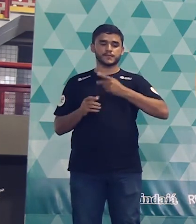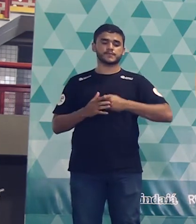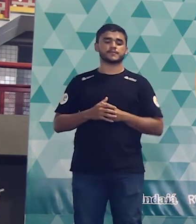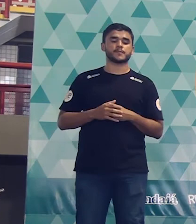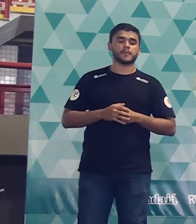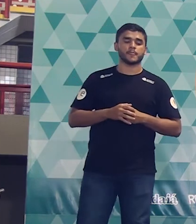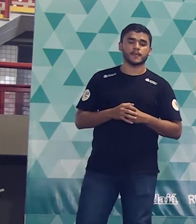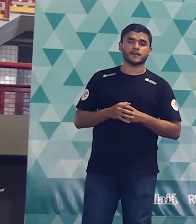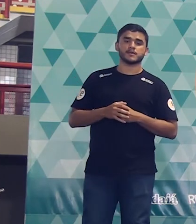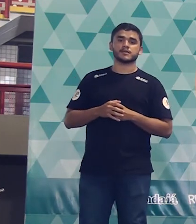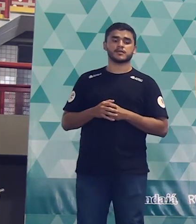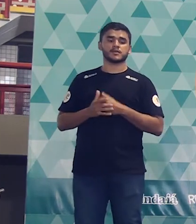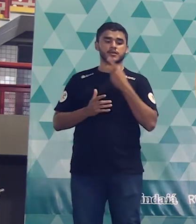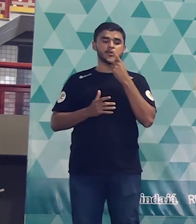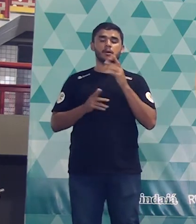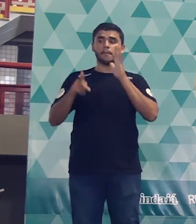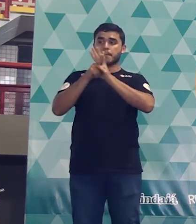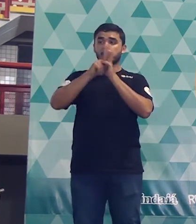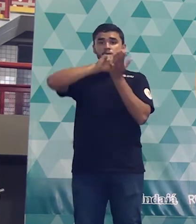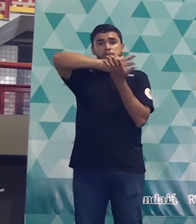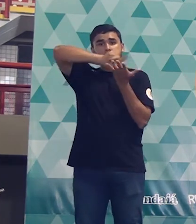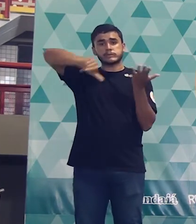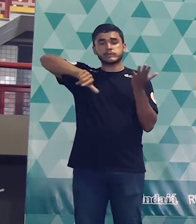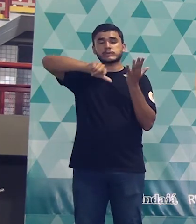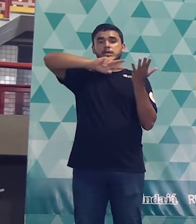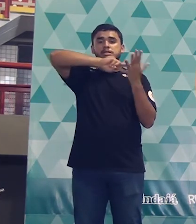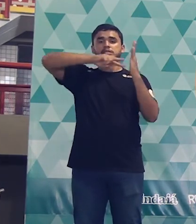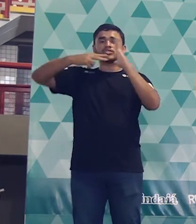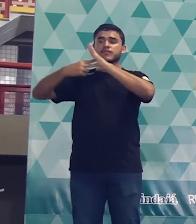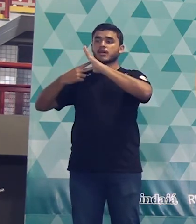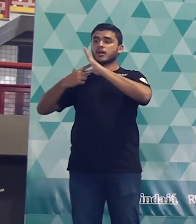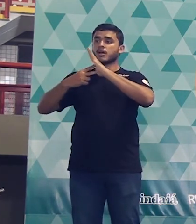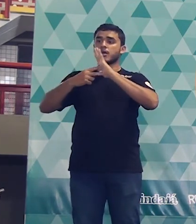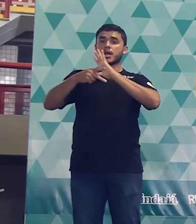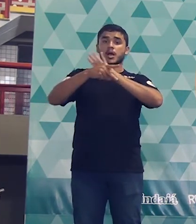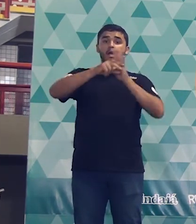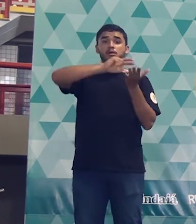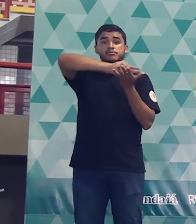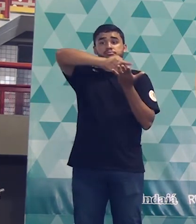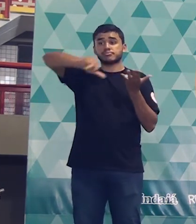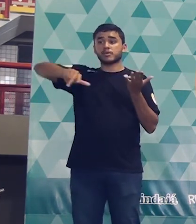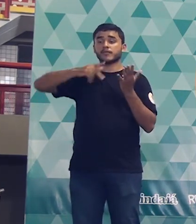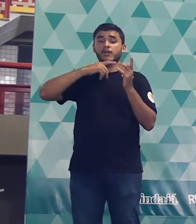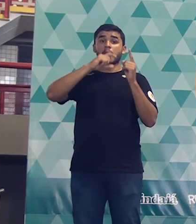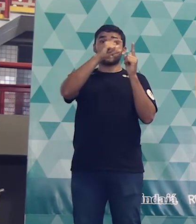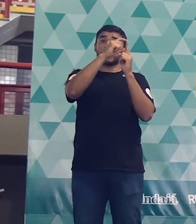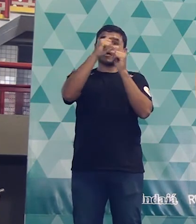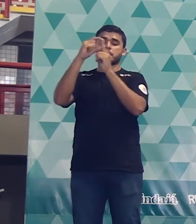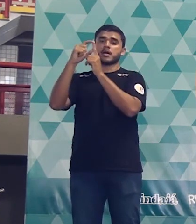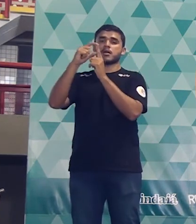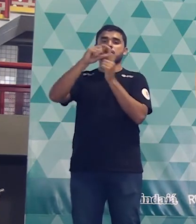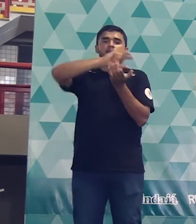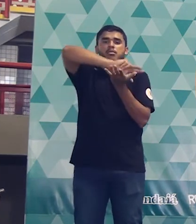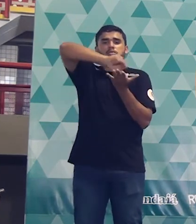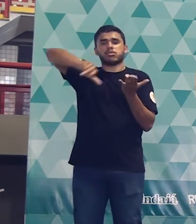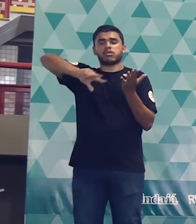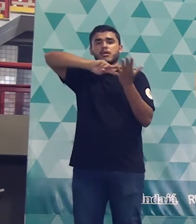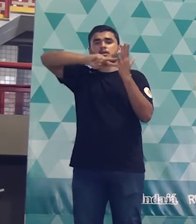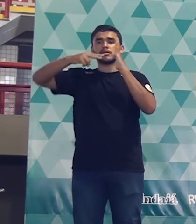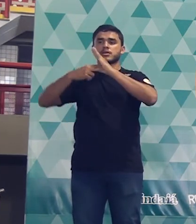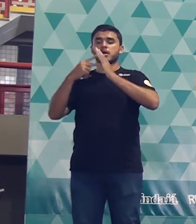observar o caráter polissêmico no contexto. O que é uma palavra polissêmica, hein? O que é um termo polissêmico? O